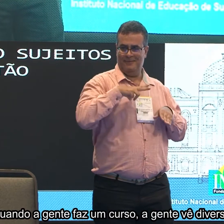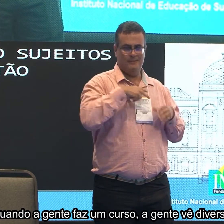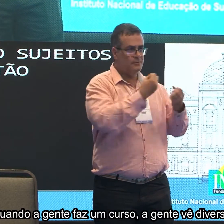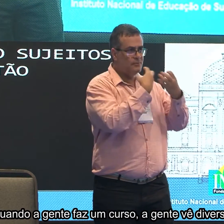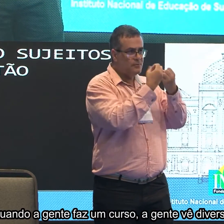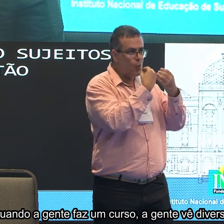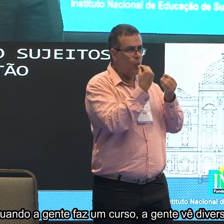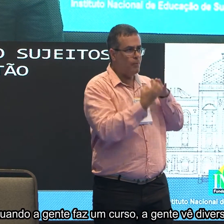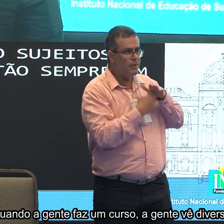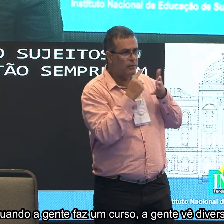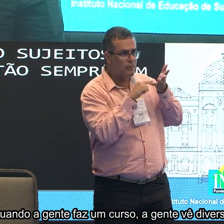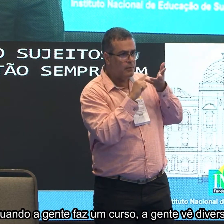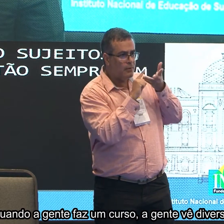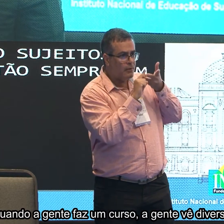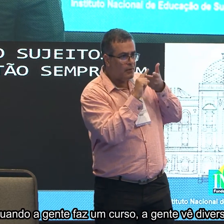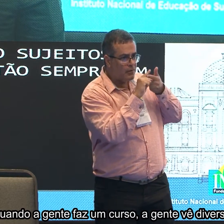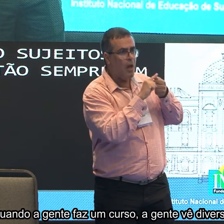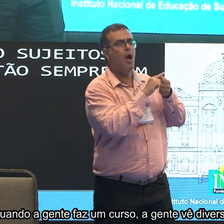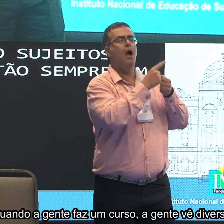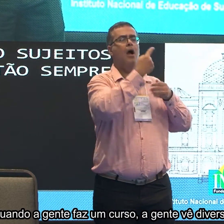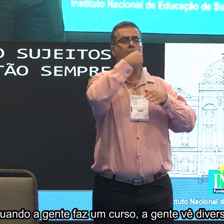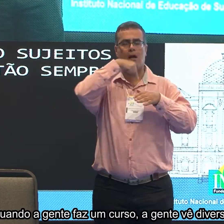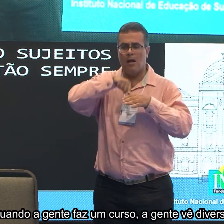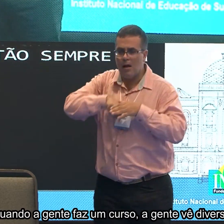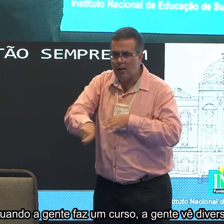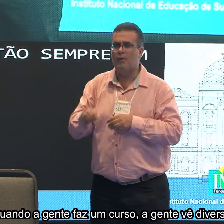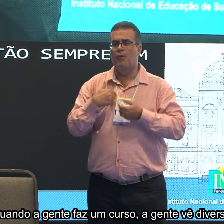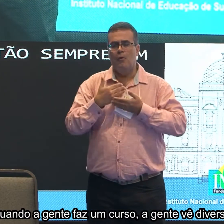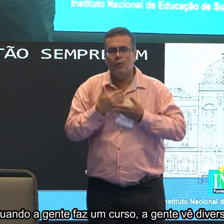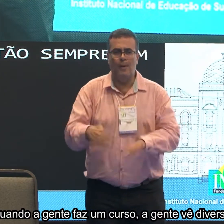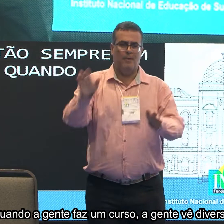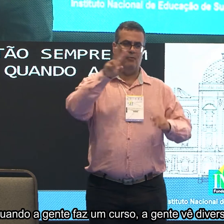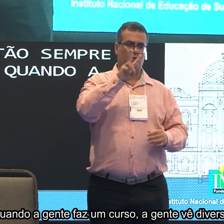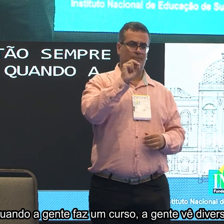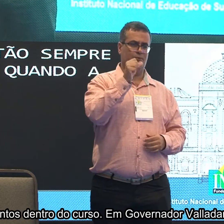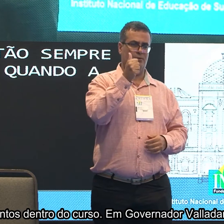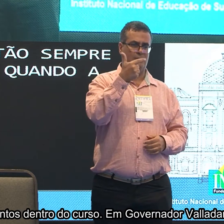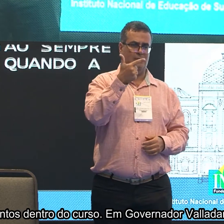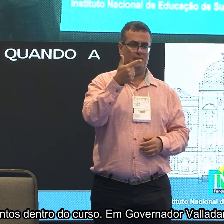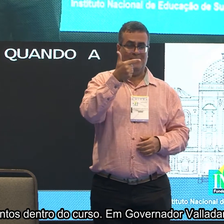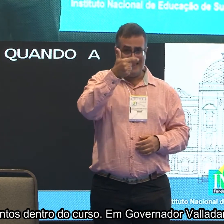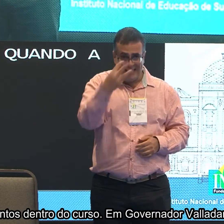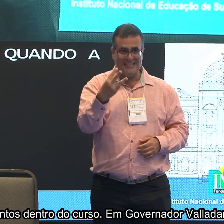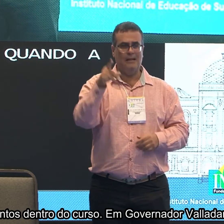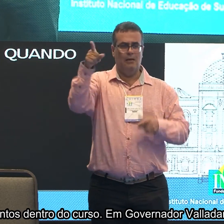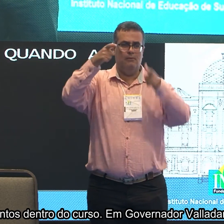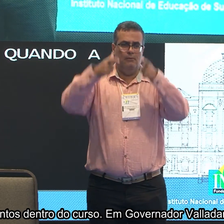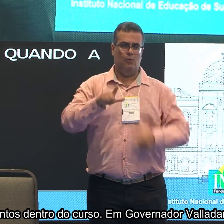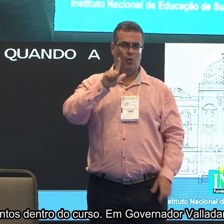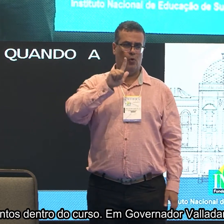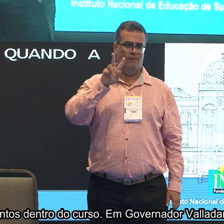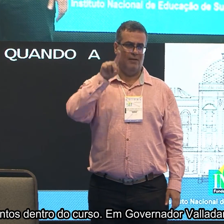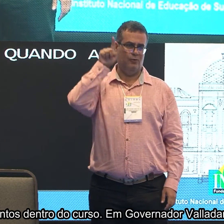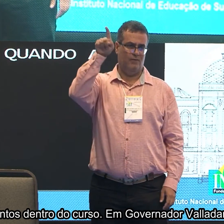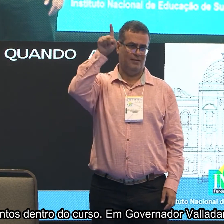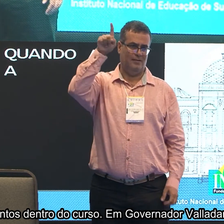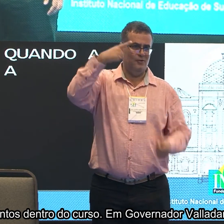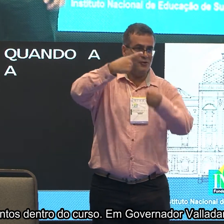gente faz um curso, a gente vê diversos pontos dentro desse